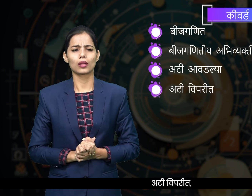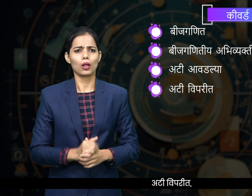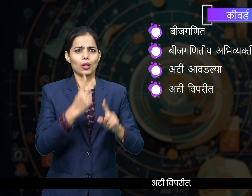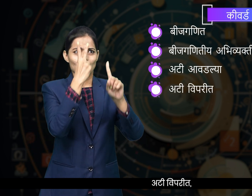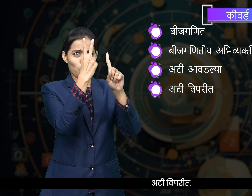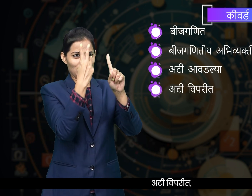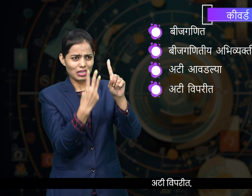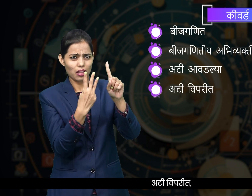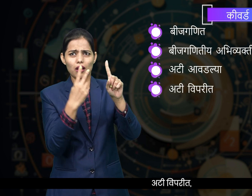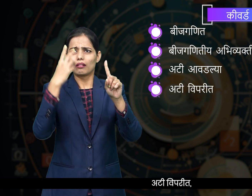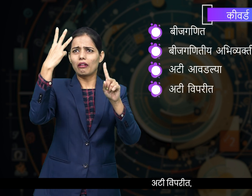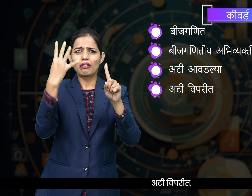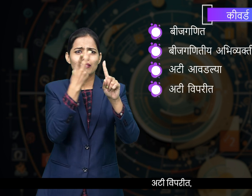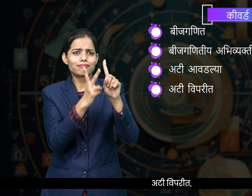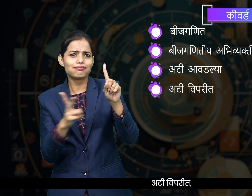अटी विपरीत.